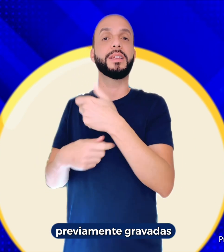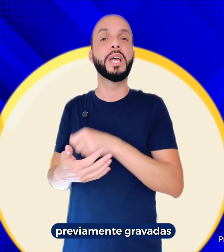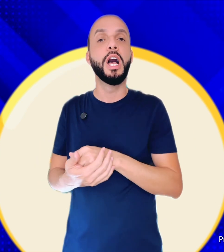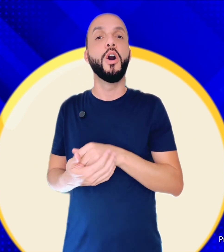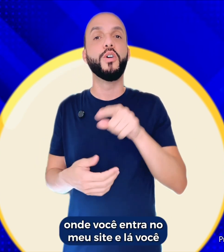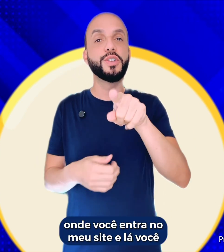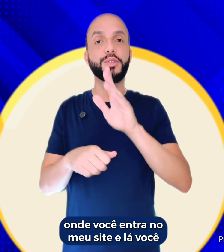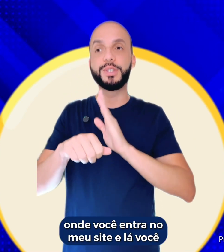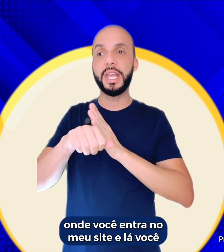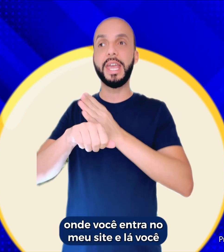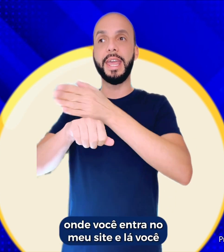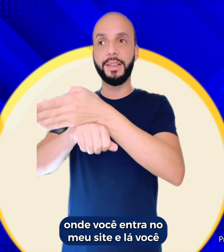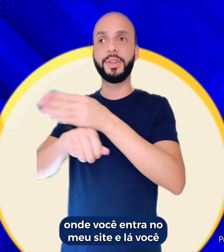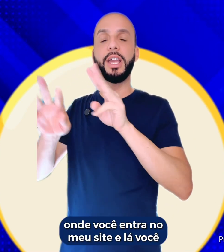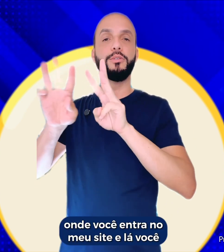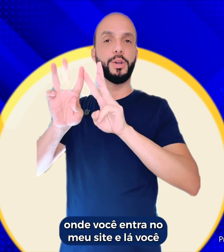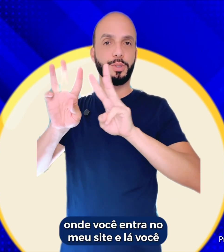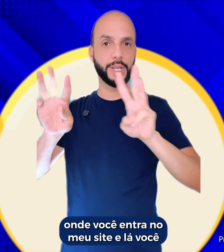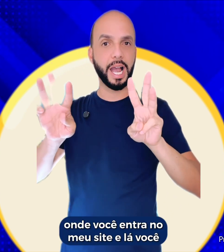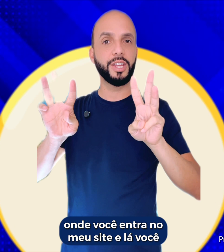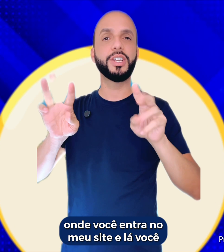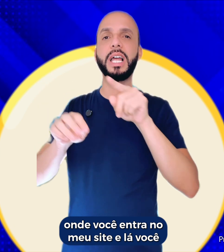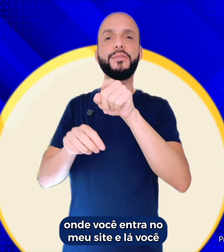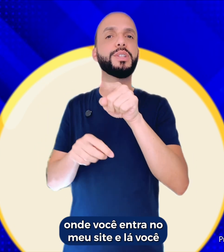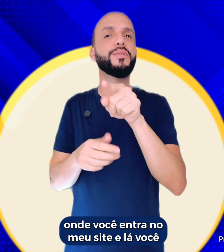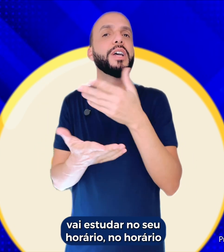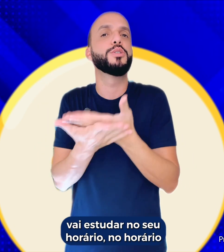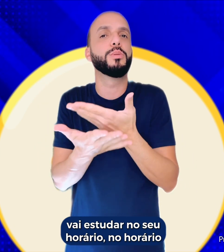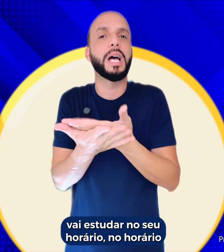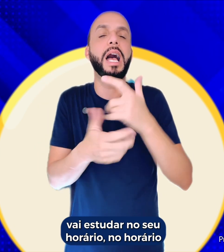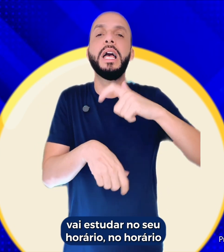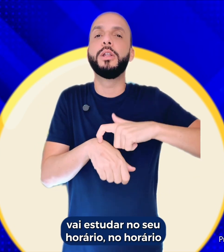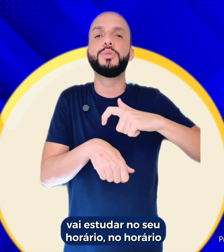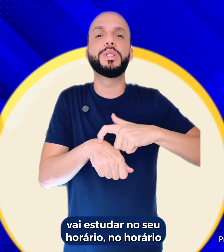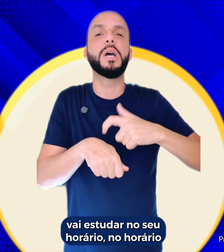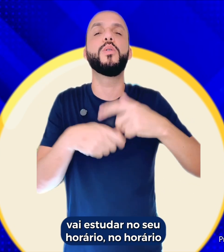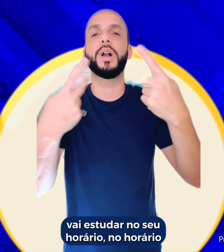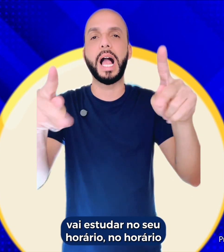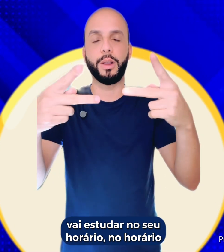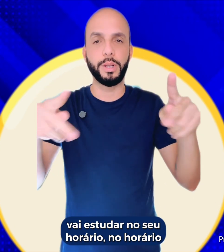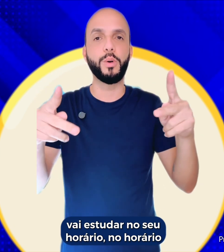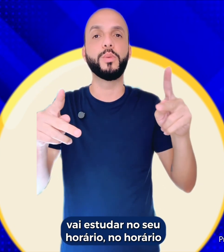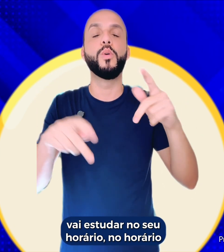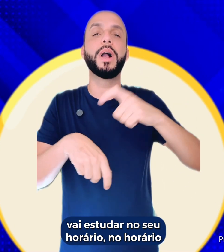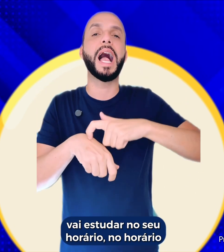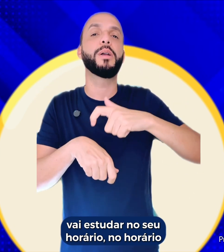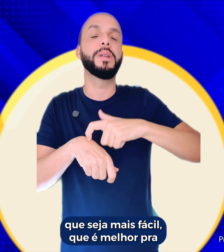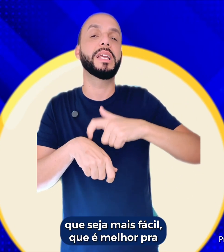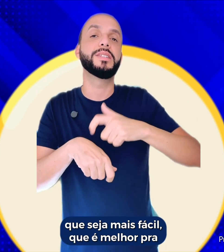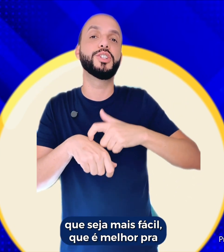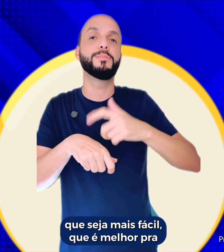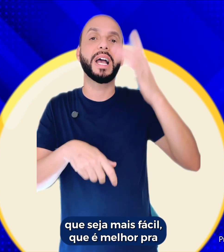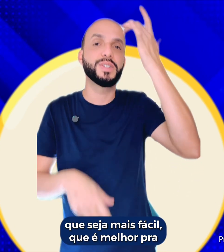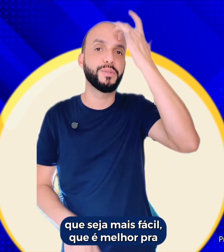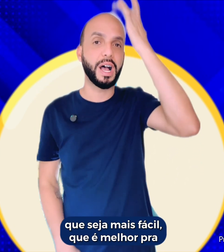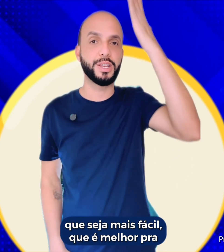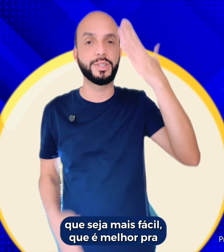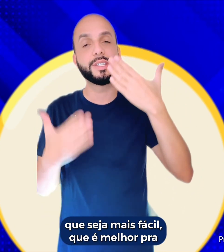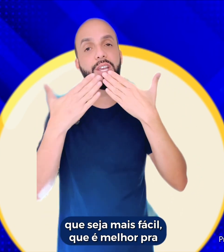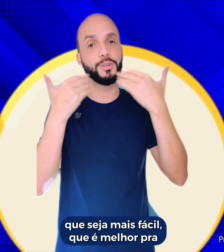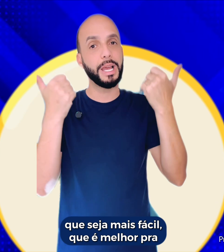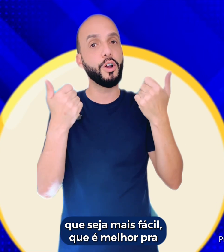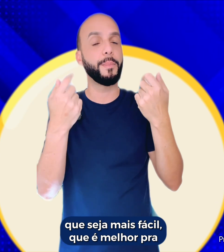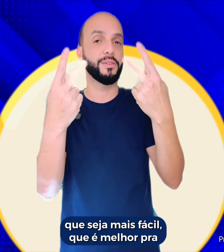gravadas, onde você entra aí no meu site, lá você vai estudar no seu horário, o horário que seja mais